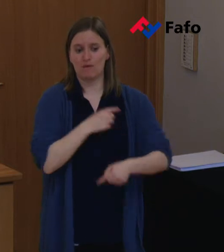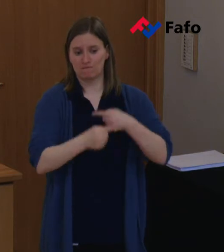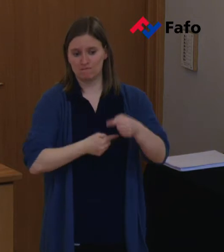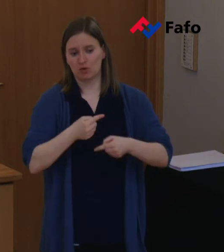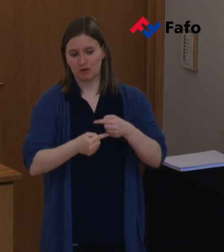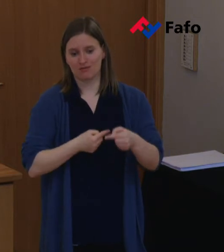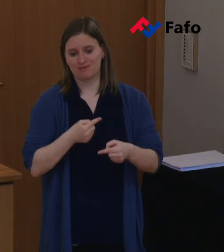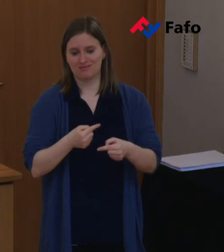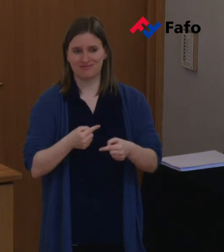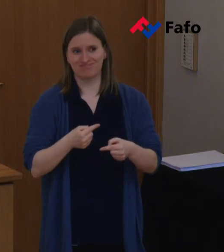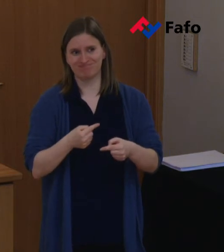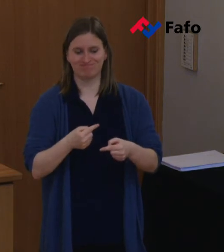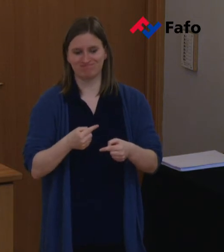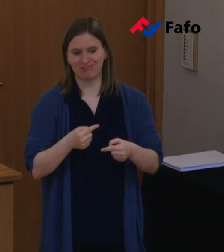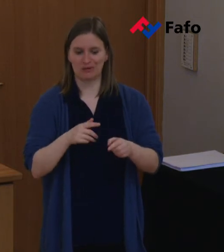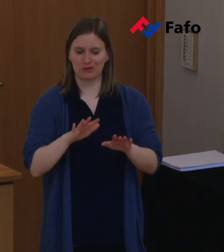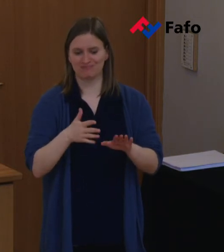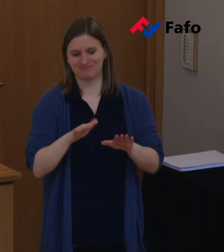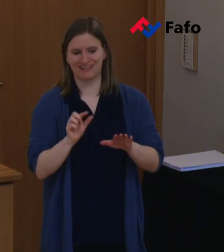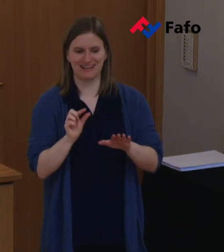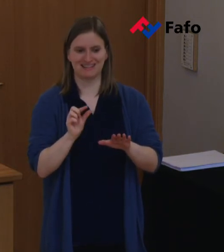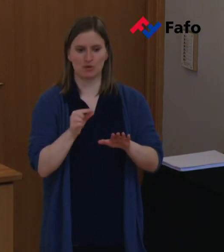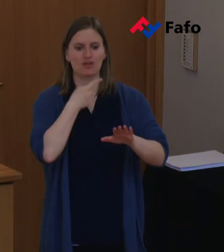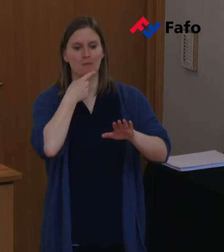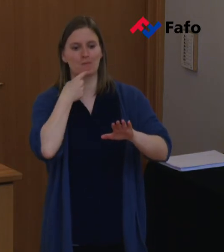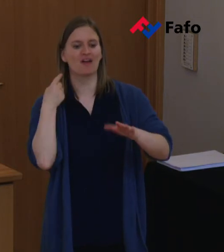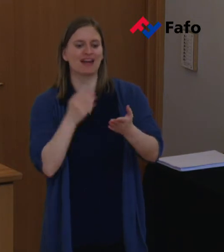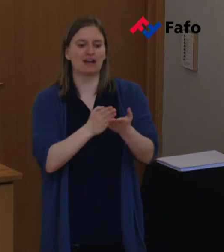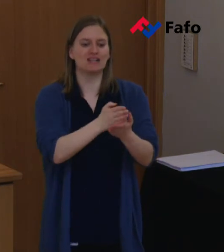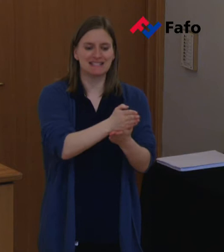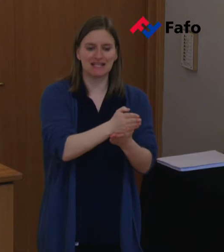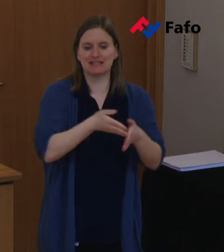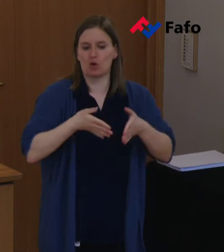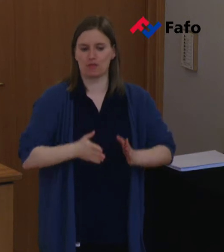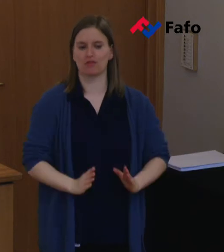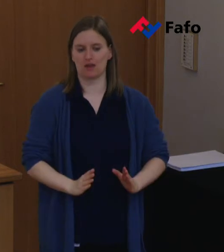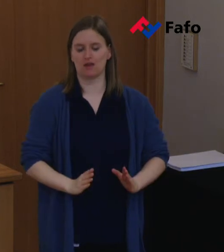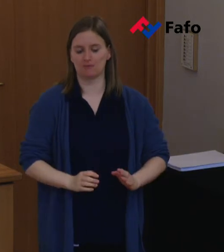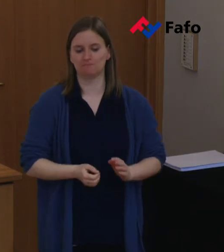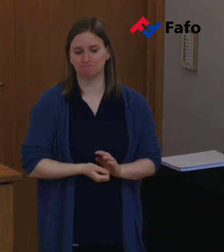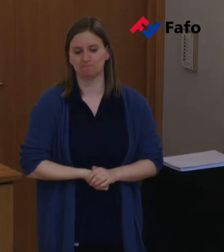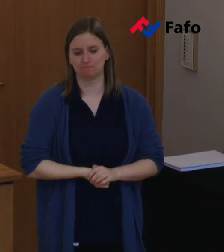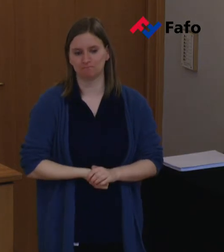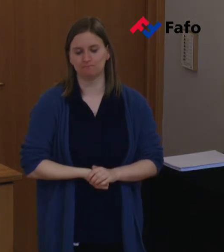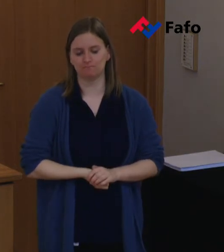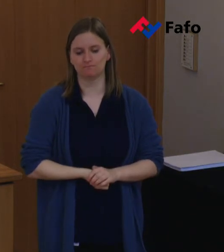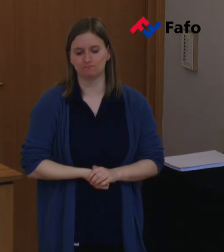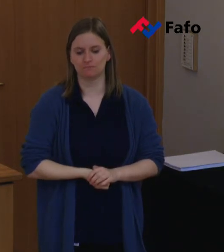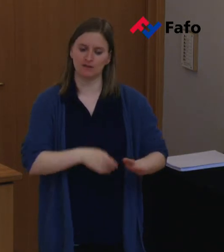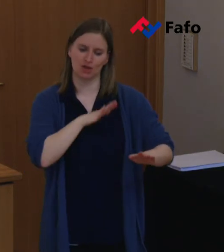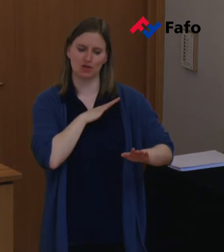nok en litt sånn paternalistisk holdning. Så jeg synes det var to viktige